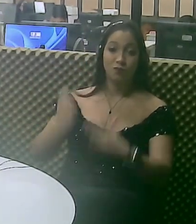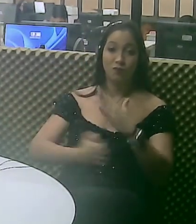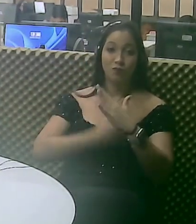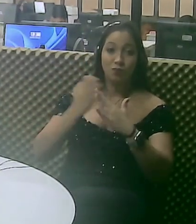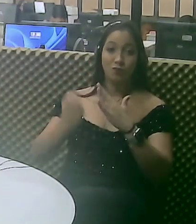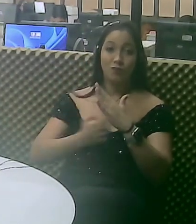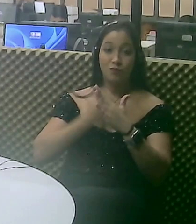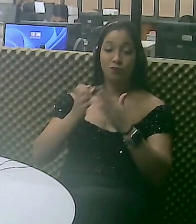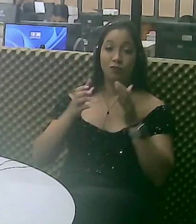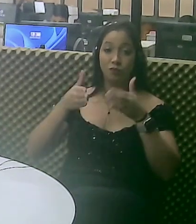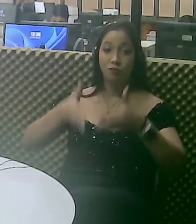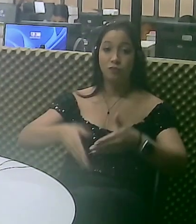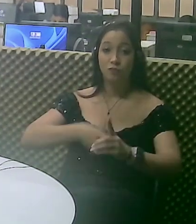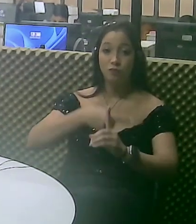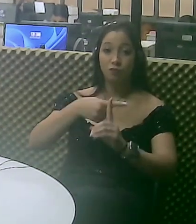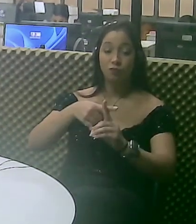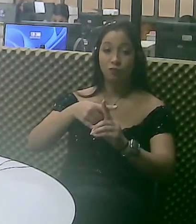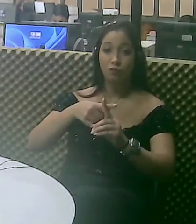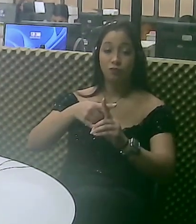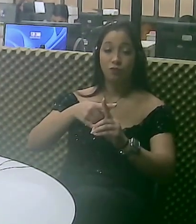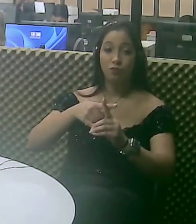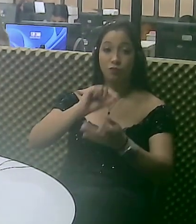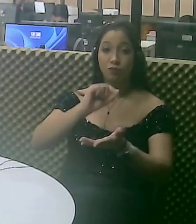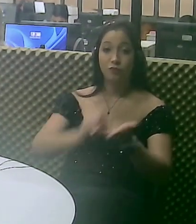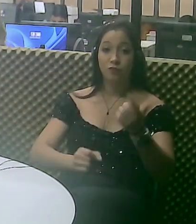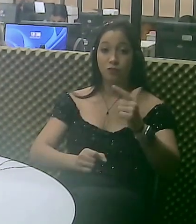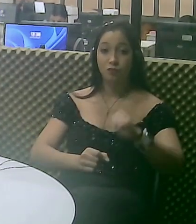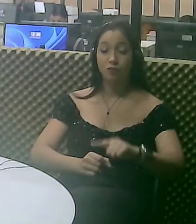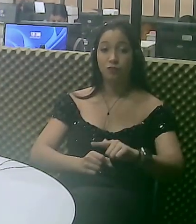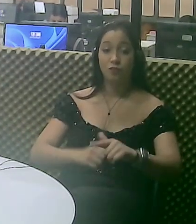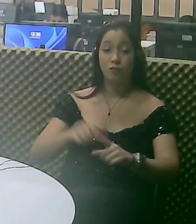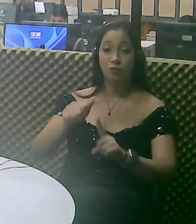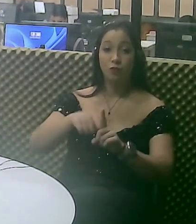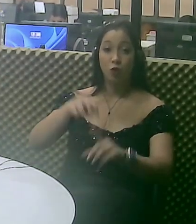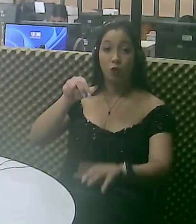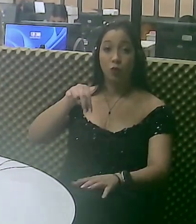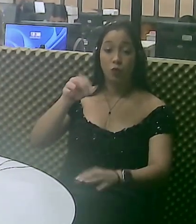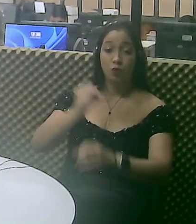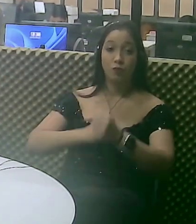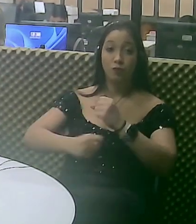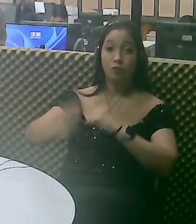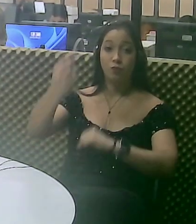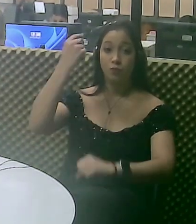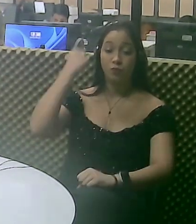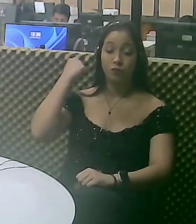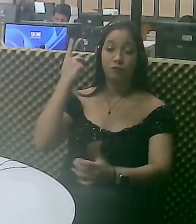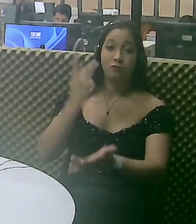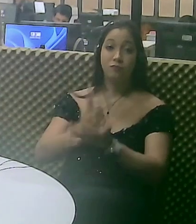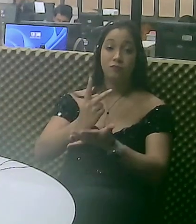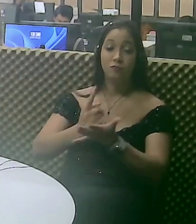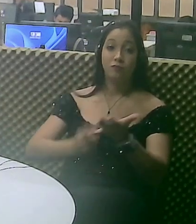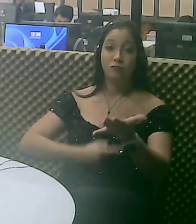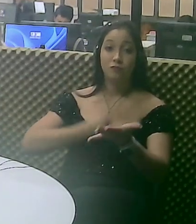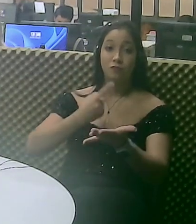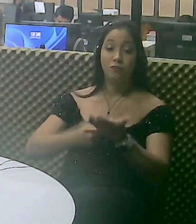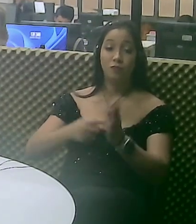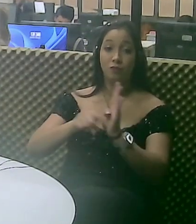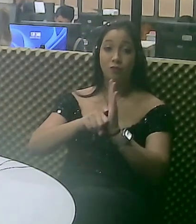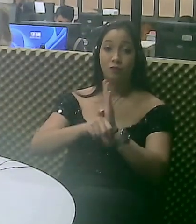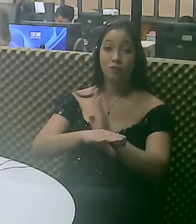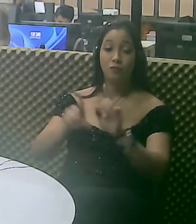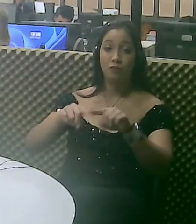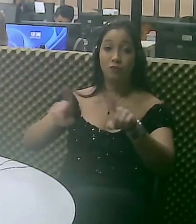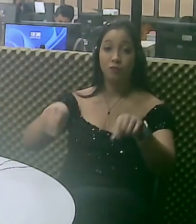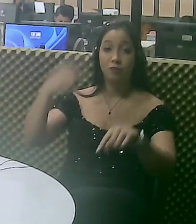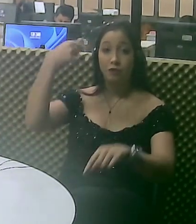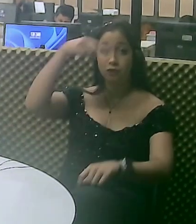empresas funerárias durante a renovação da concessão em novembro do ano passado. Esse mesmo acordo já beneficiou o cemitério São